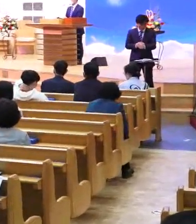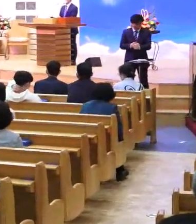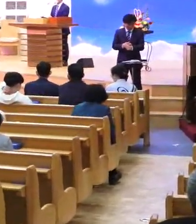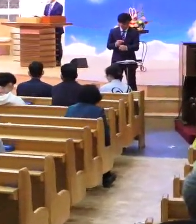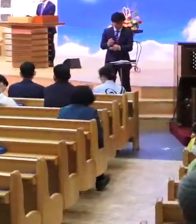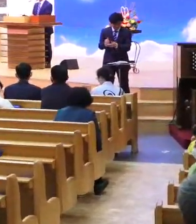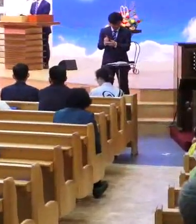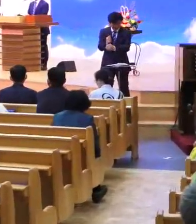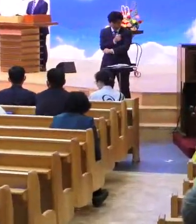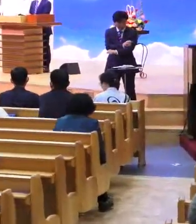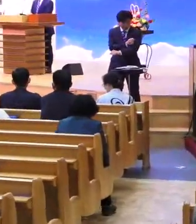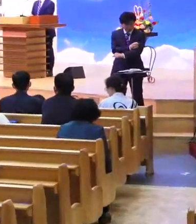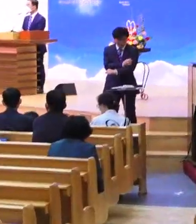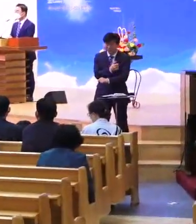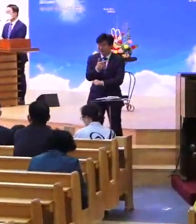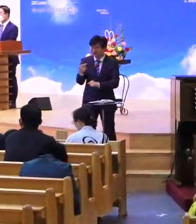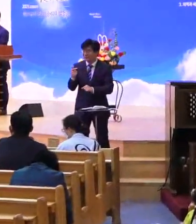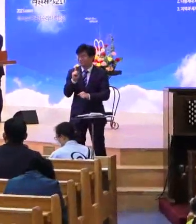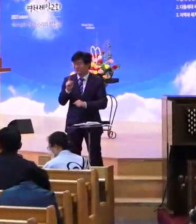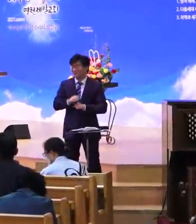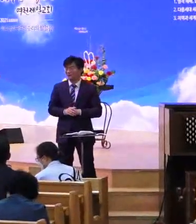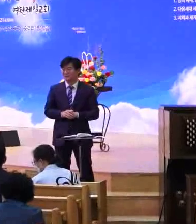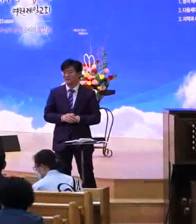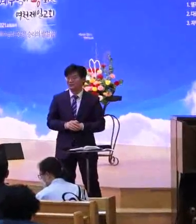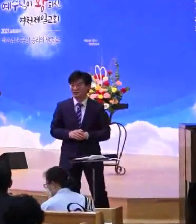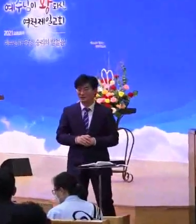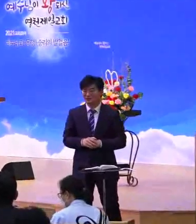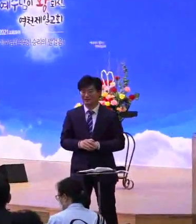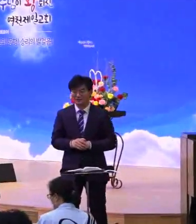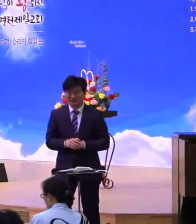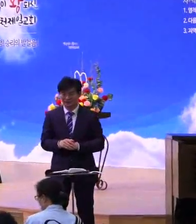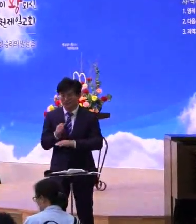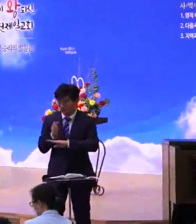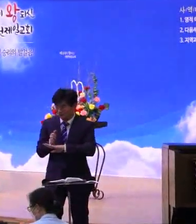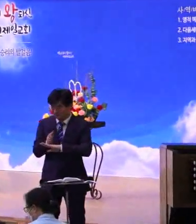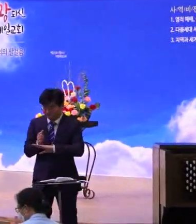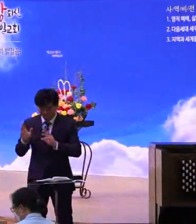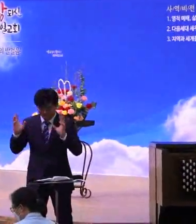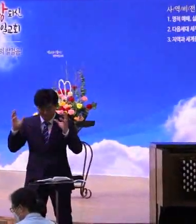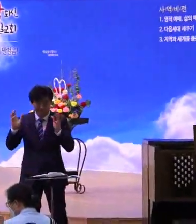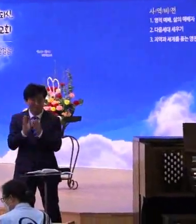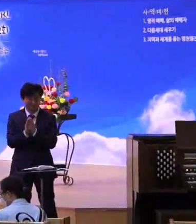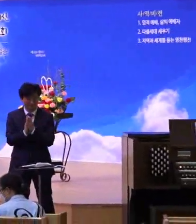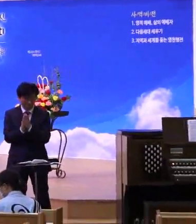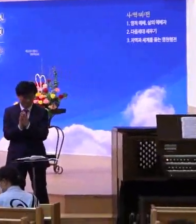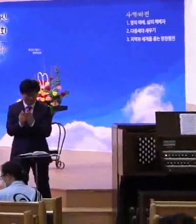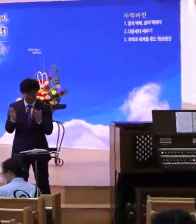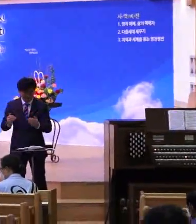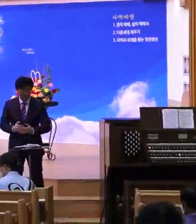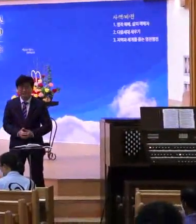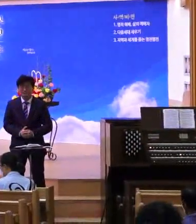부장, 부관, 미학 모든 교사분들에게 우리 감사의 박수 하겠습니다.